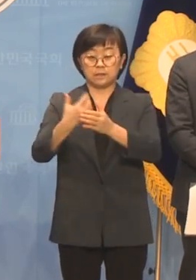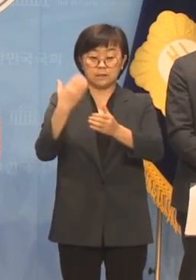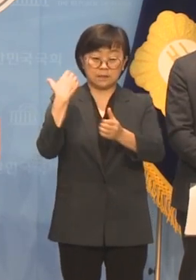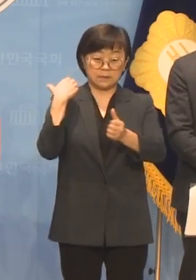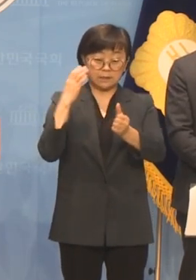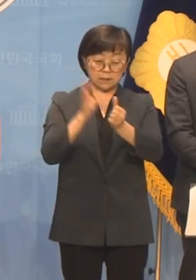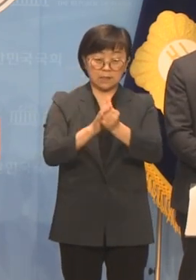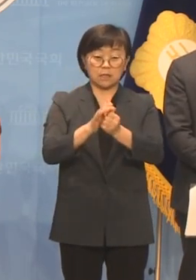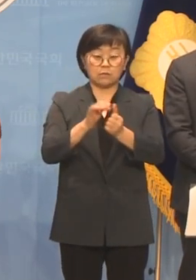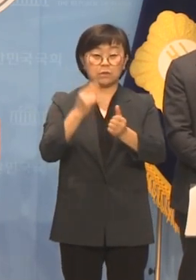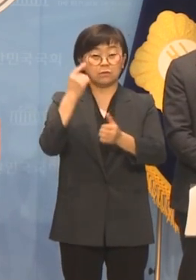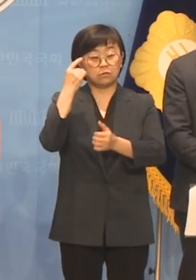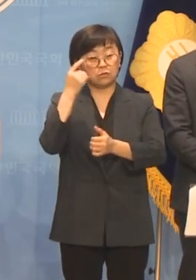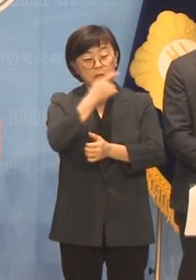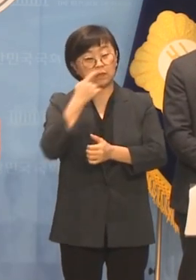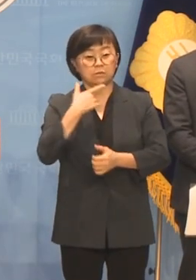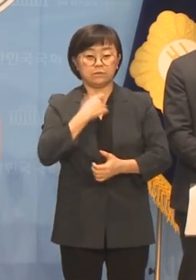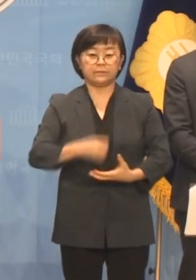책임을 물어야 합니다.